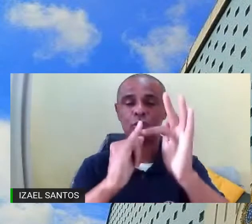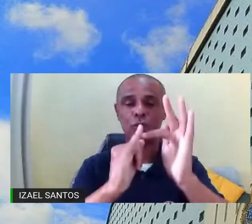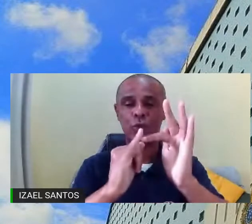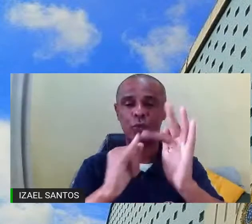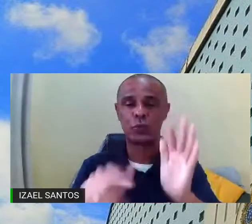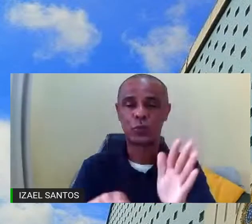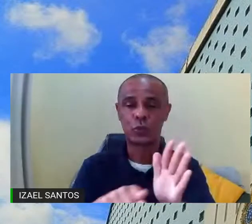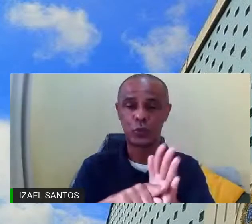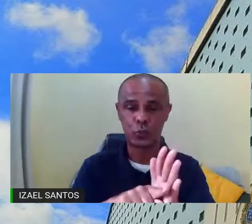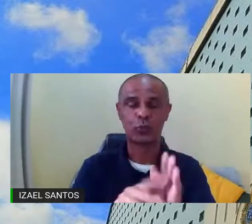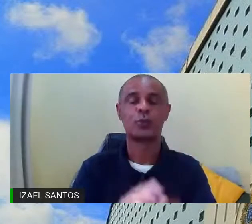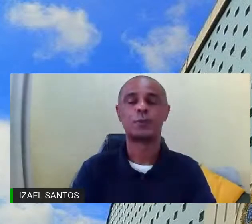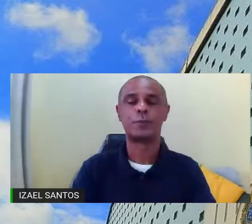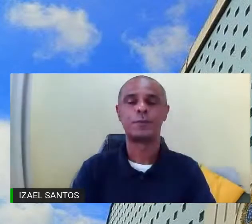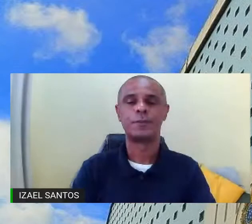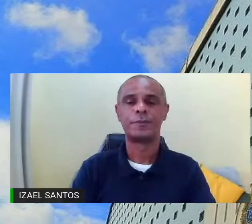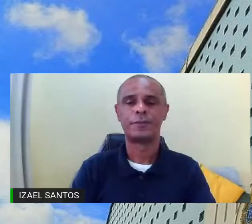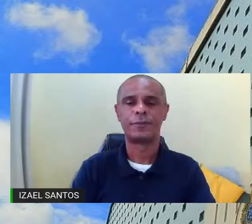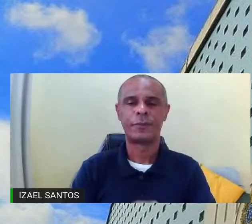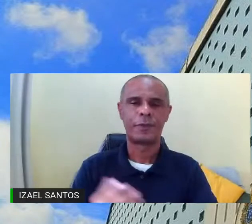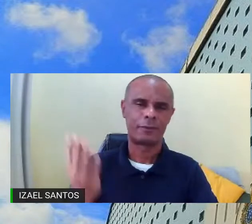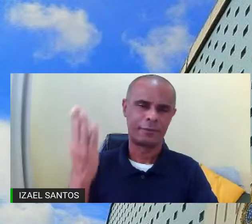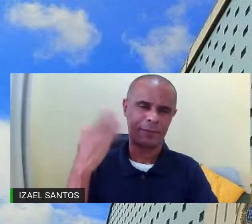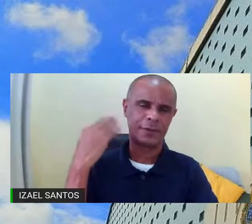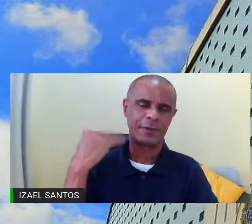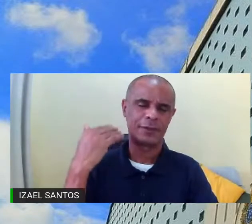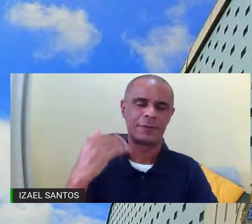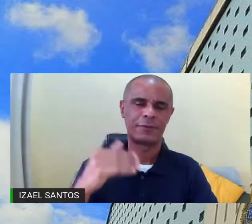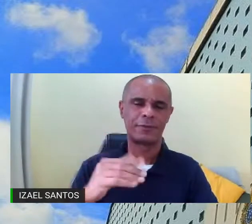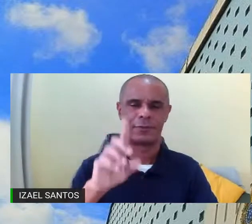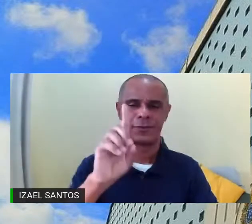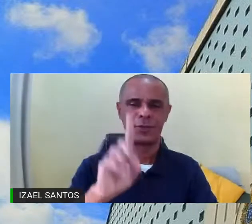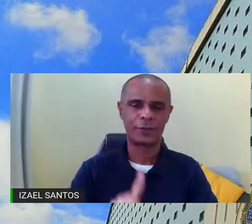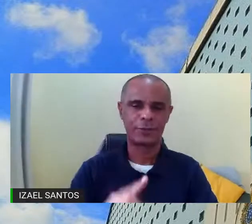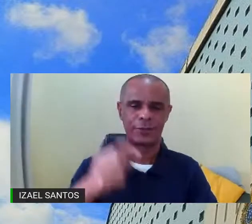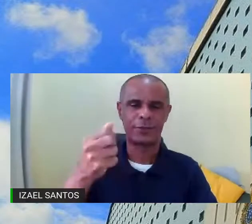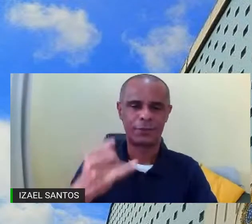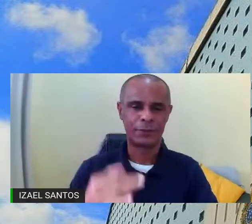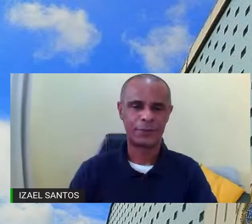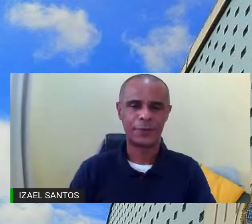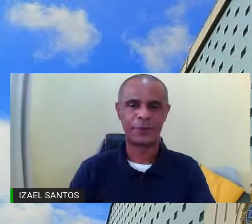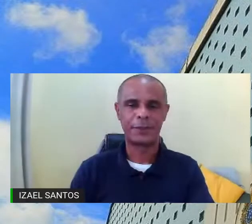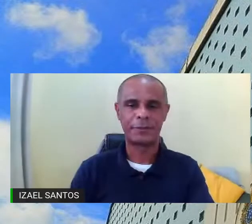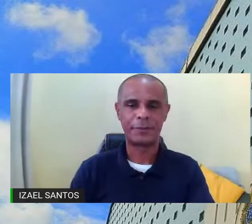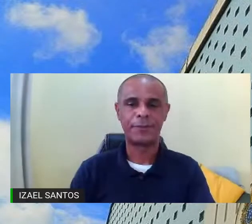O diretor falava no início sobre a